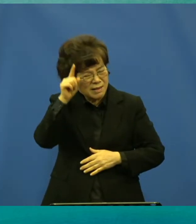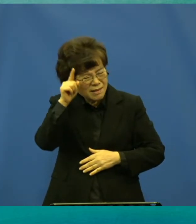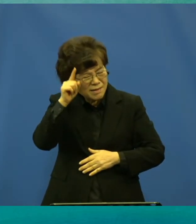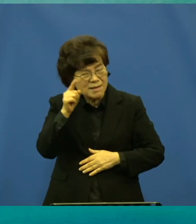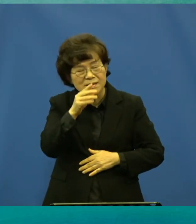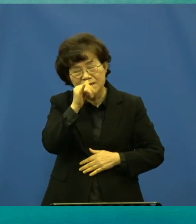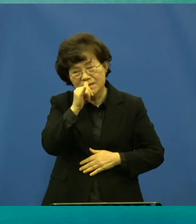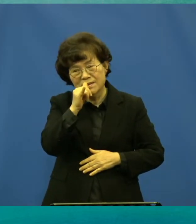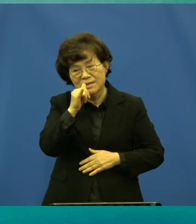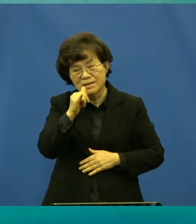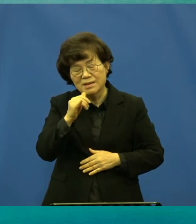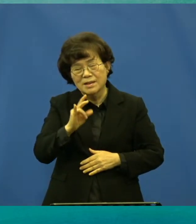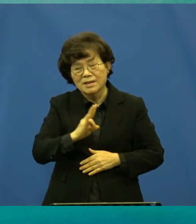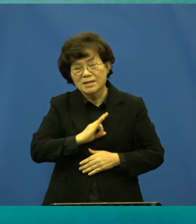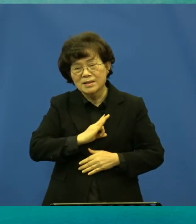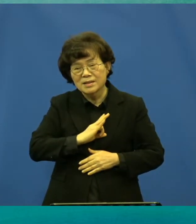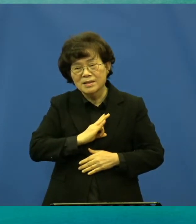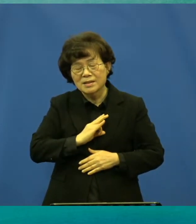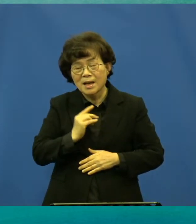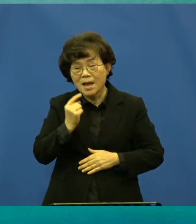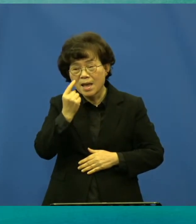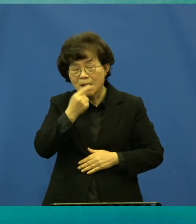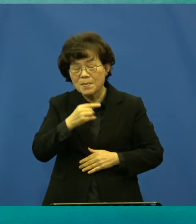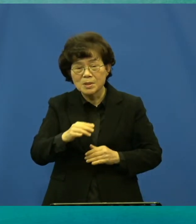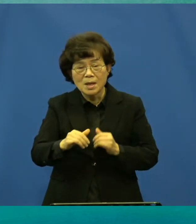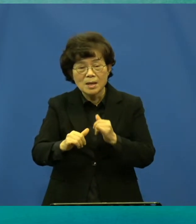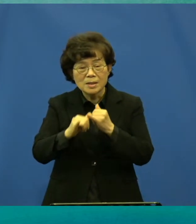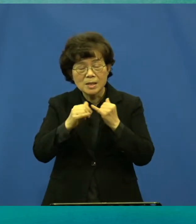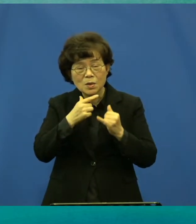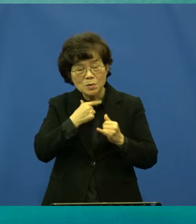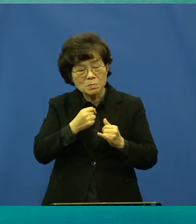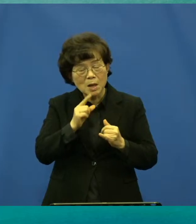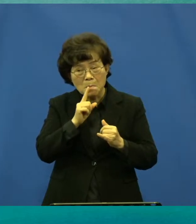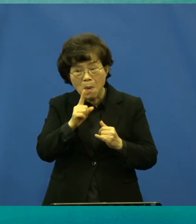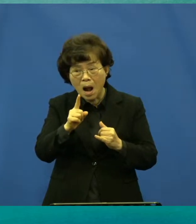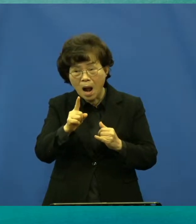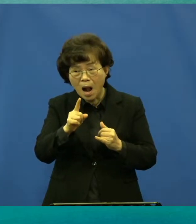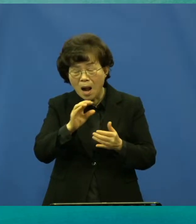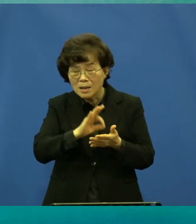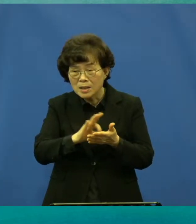여러분, 선지자의 입에서 죽는다는 말이 이렇게 자주 나올 수가 있습니까?